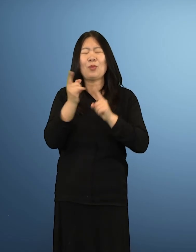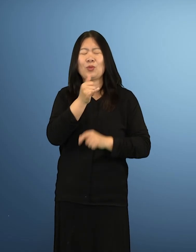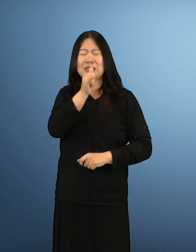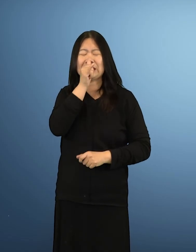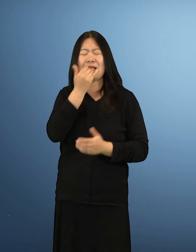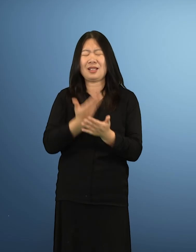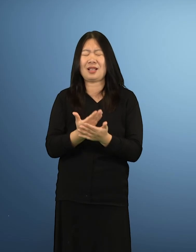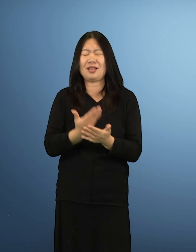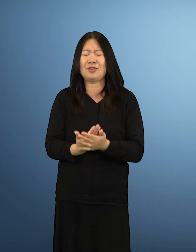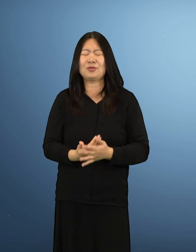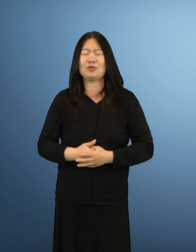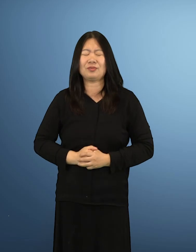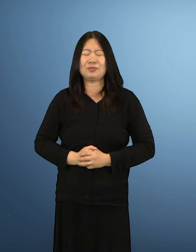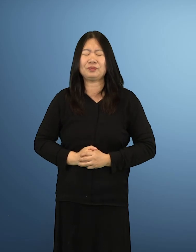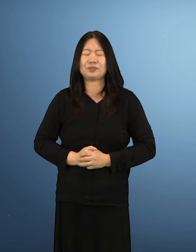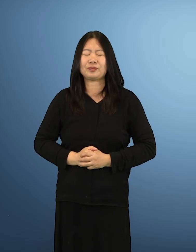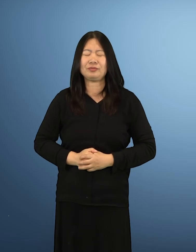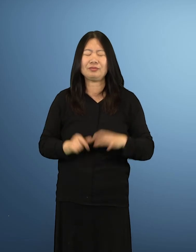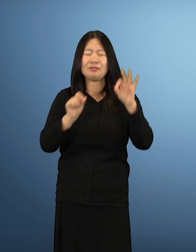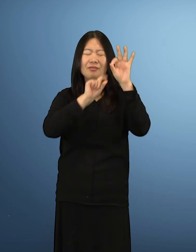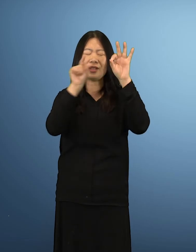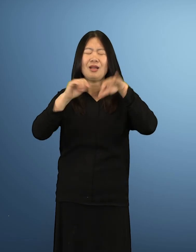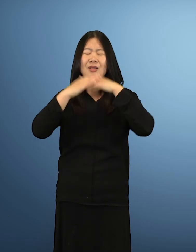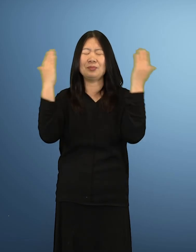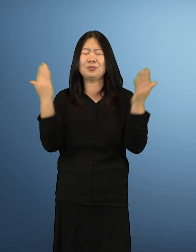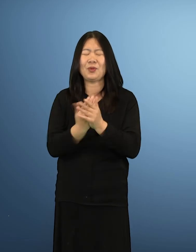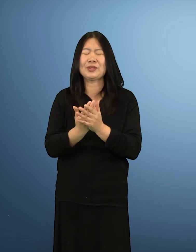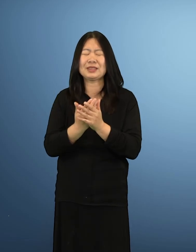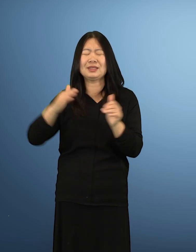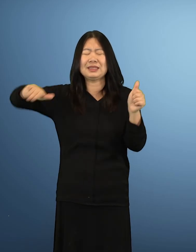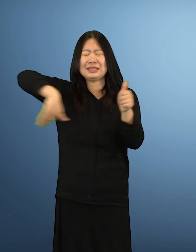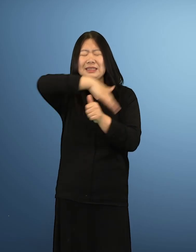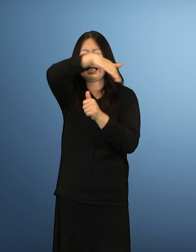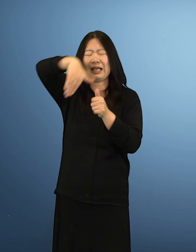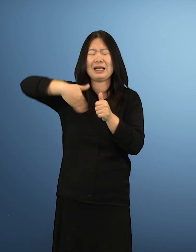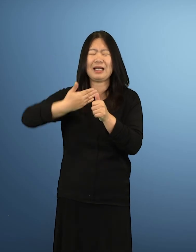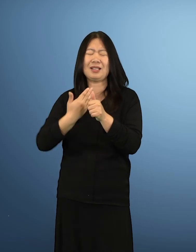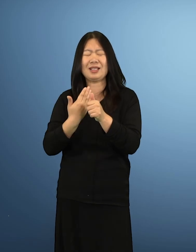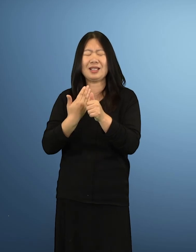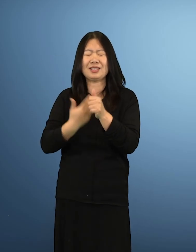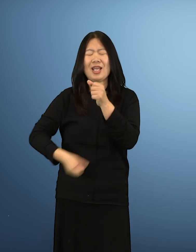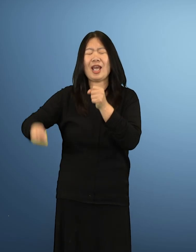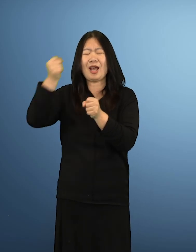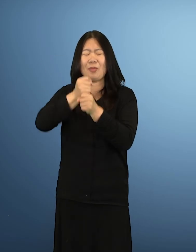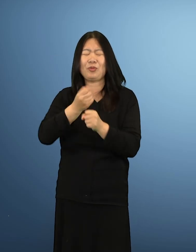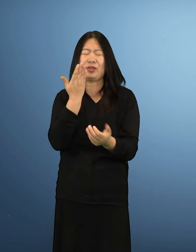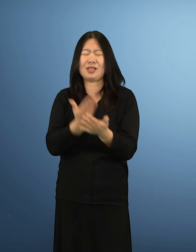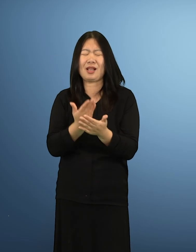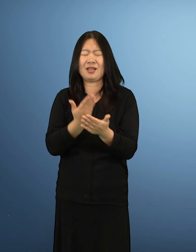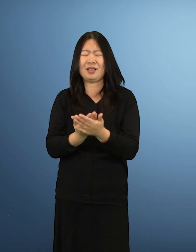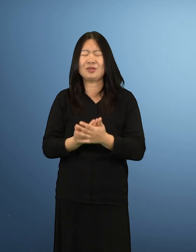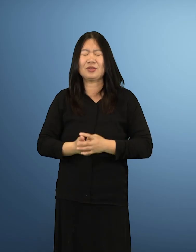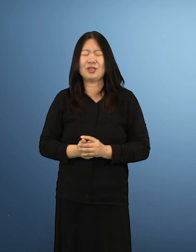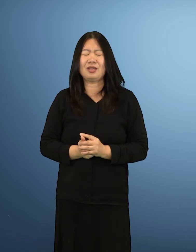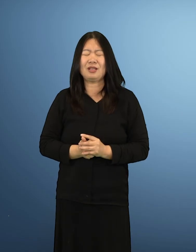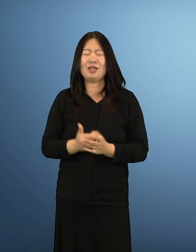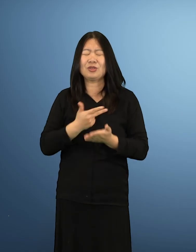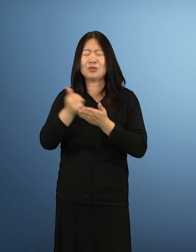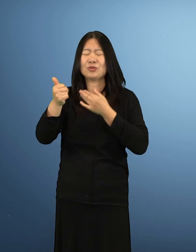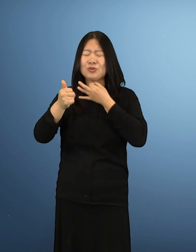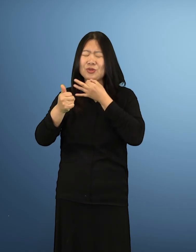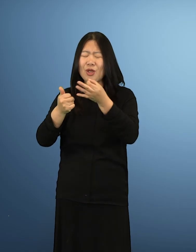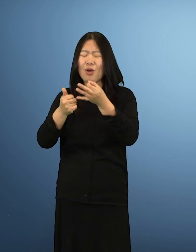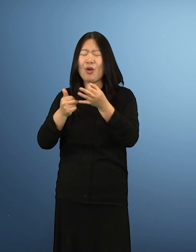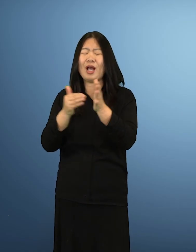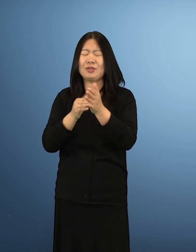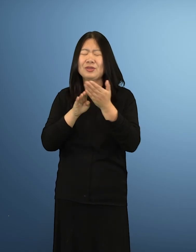주시옵소서. 10월에 모든 상황이 돌아오게 하여 주시옵소서. 우리 한번 주여 부른